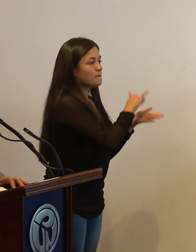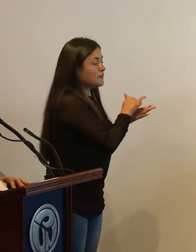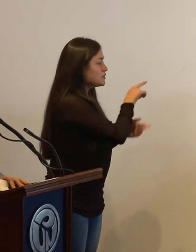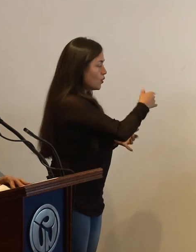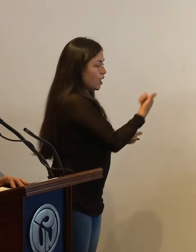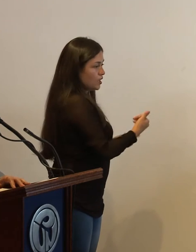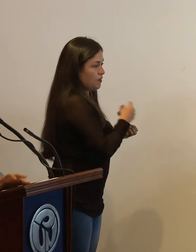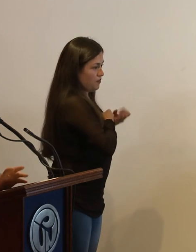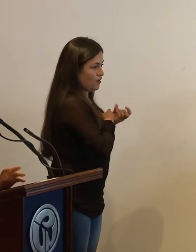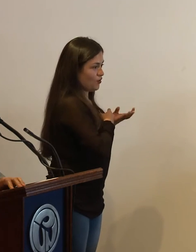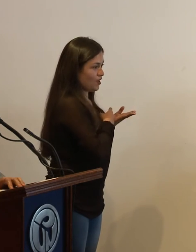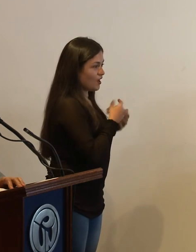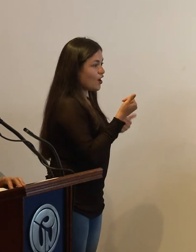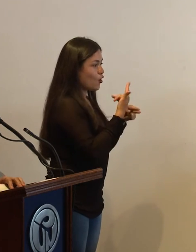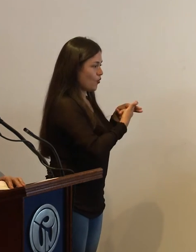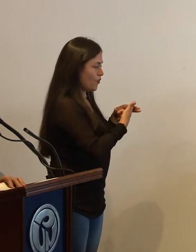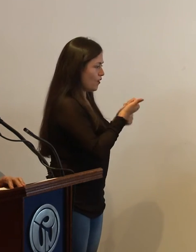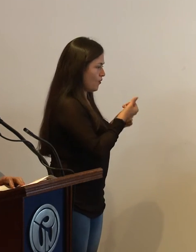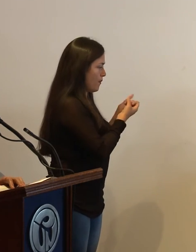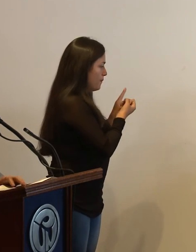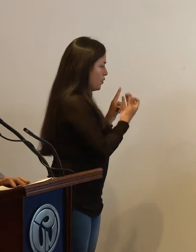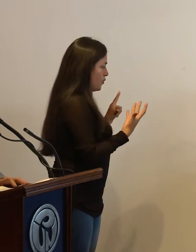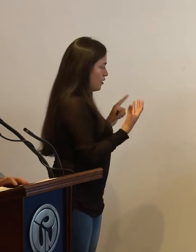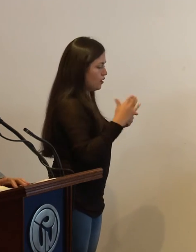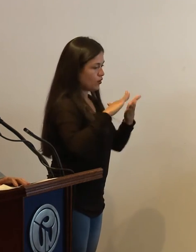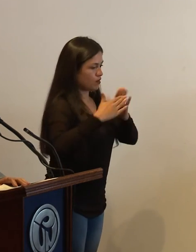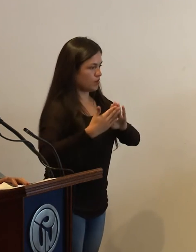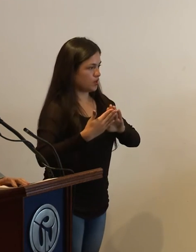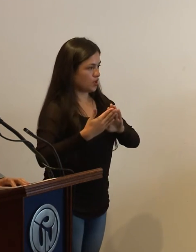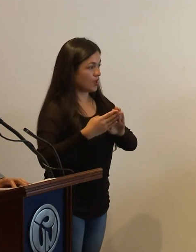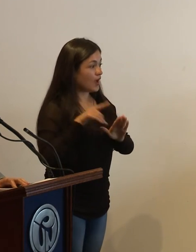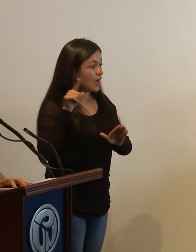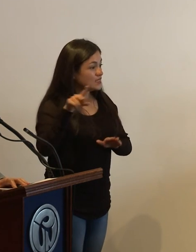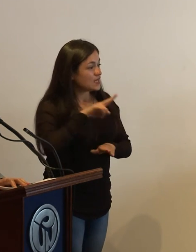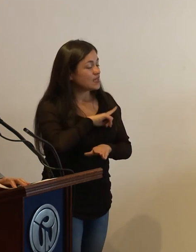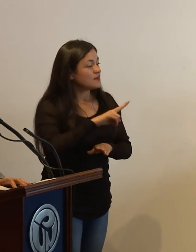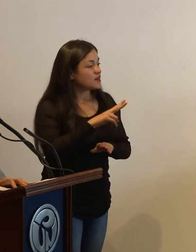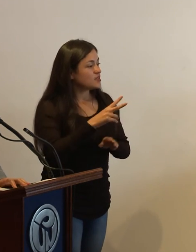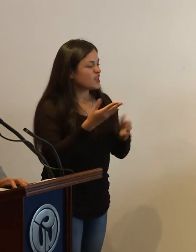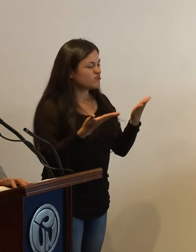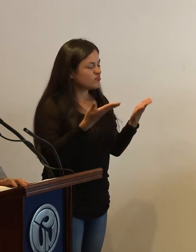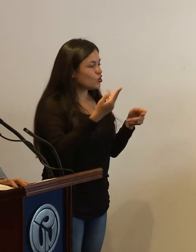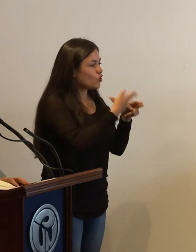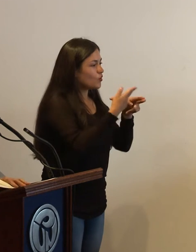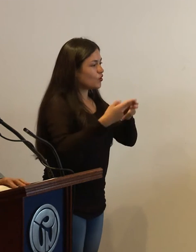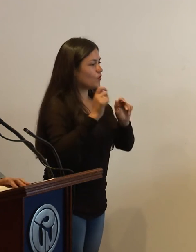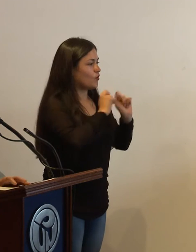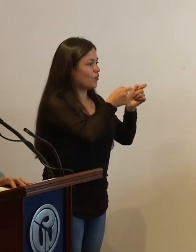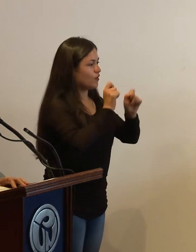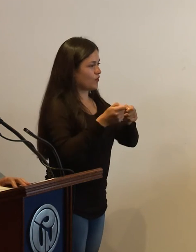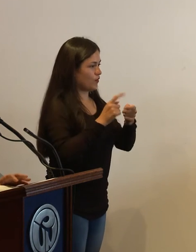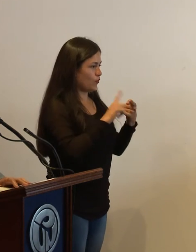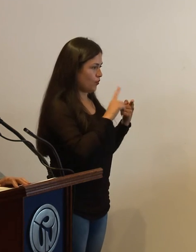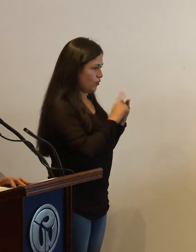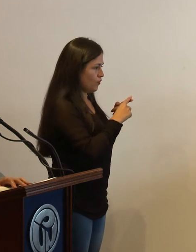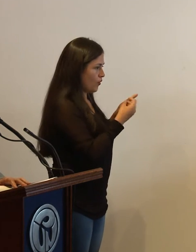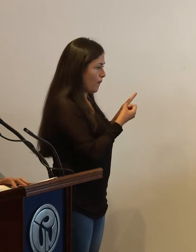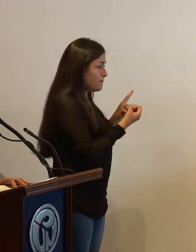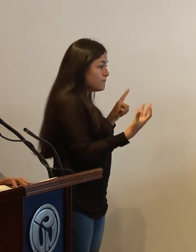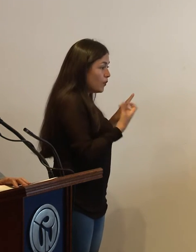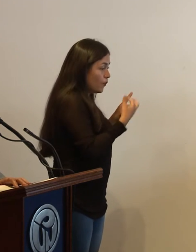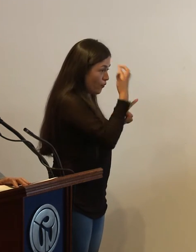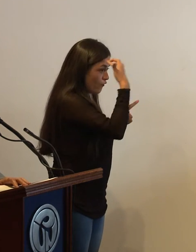popular, nosotros allá tuvimos fue la discusión entre licenciatura en educación popular y profesional en educación popular